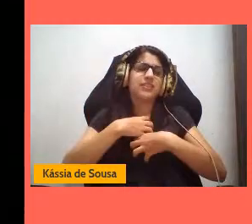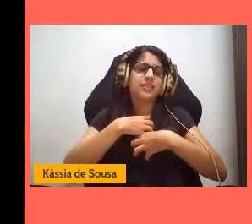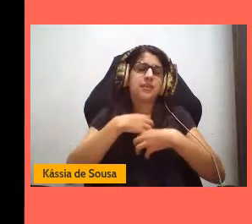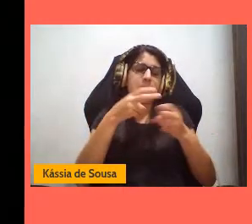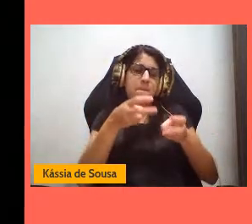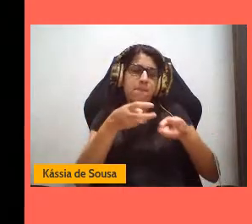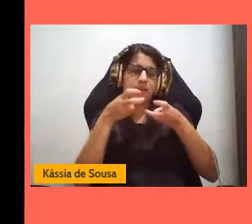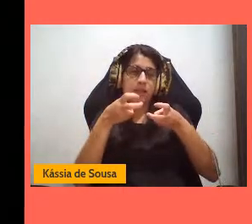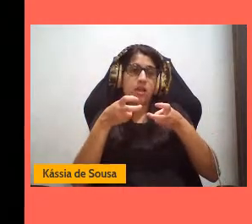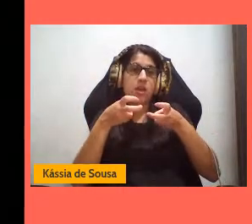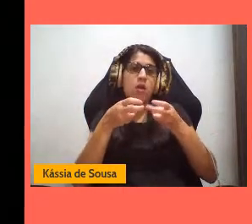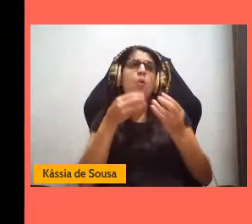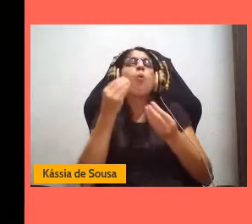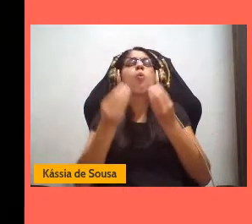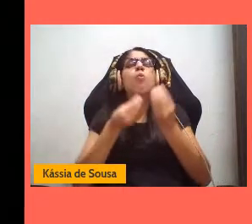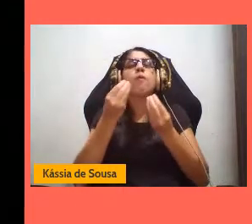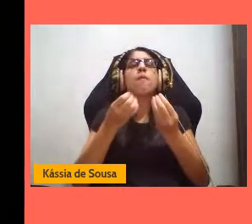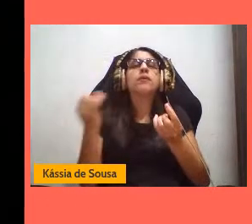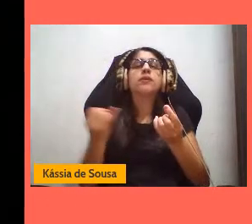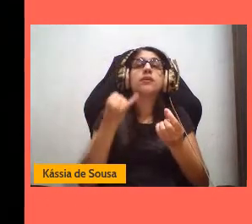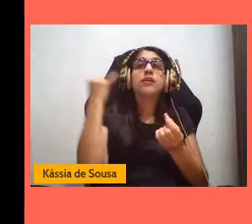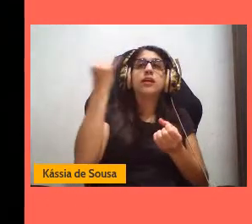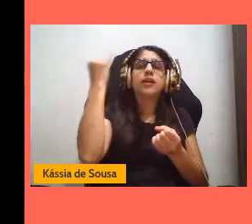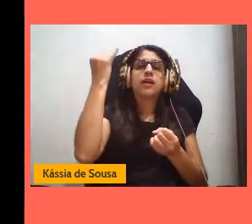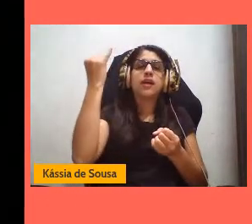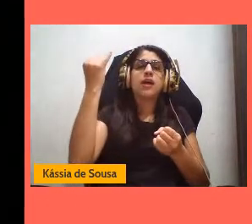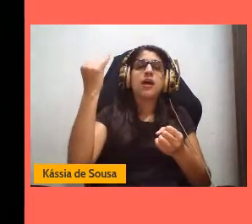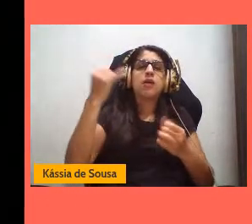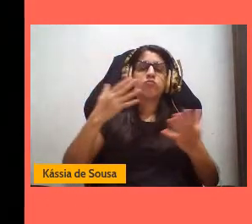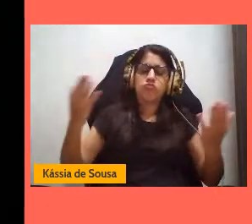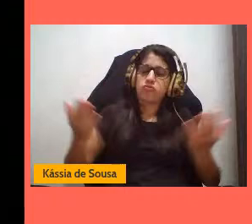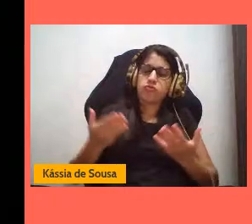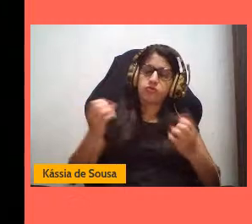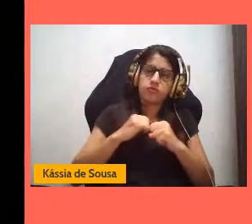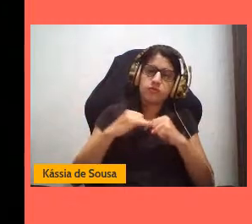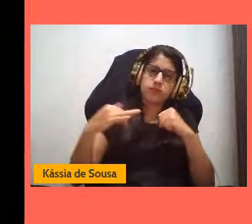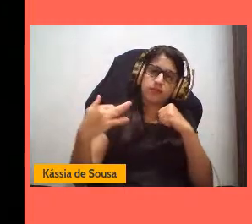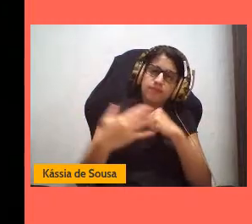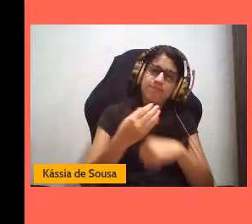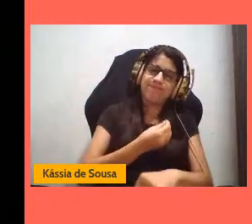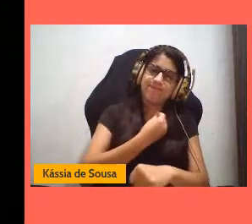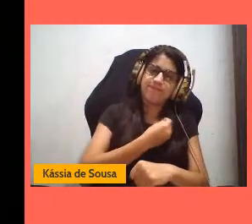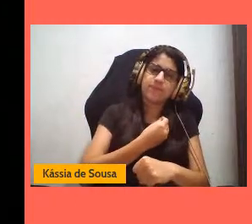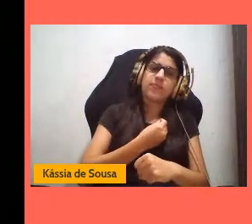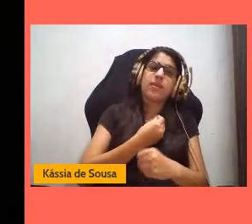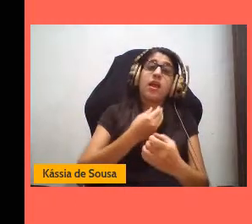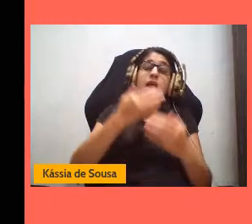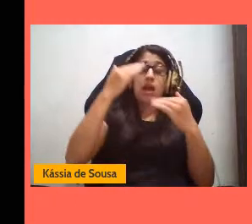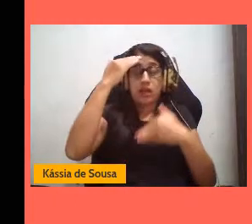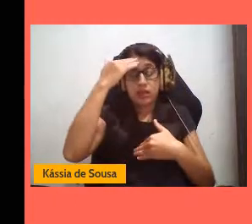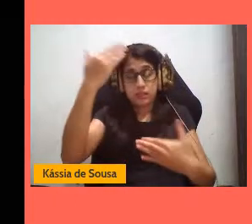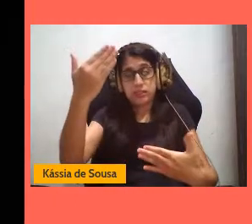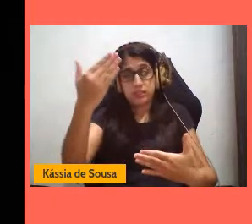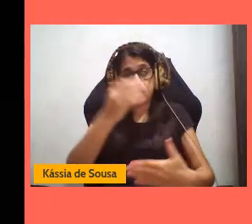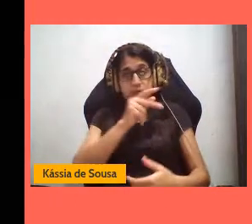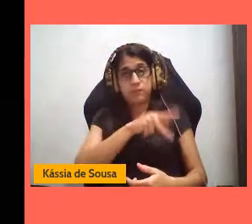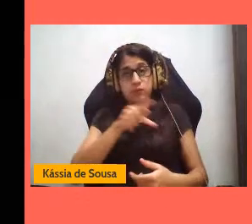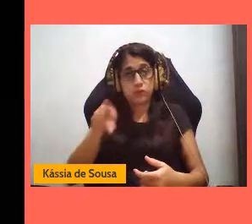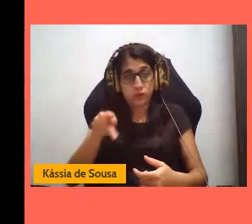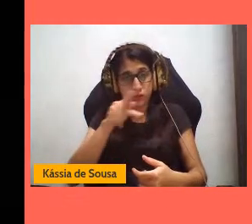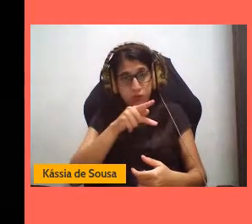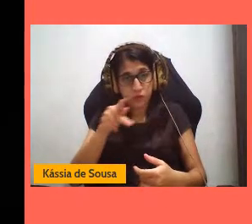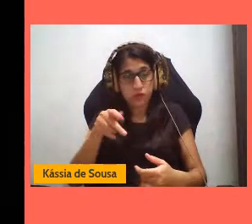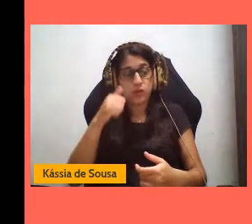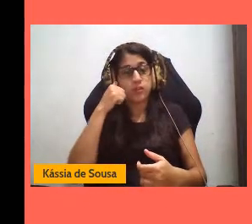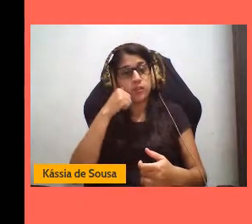isso seria importante para o momento que nós estamos vivendo. Agradecimento às professoras e professores que se dispuseram a assumir